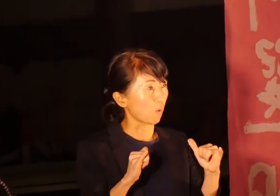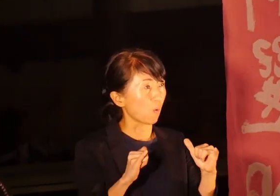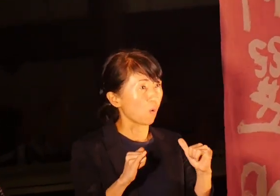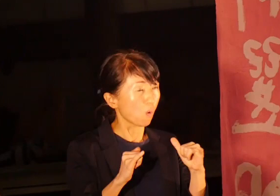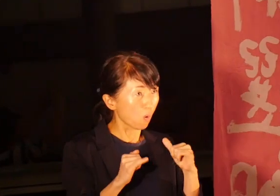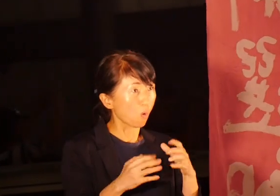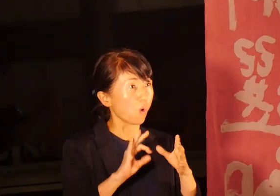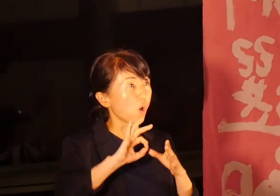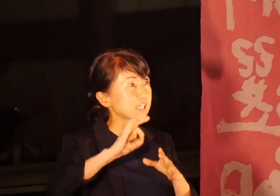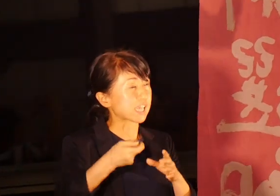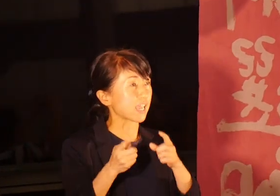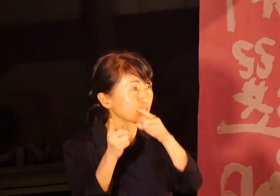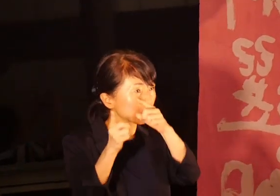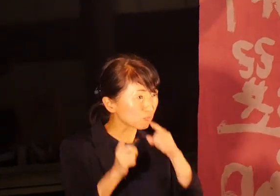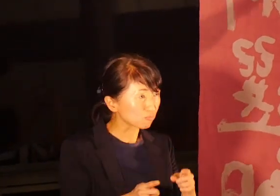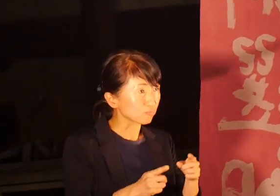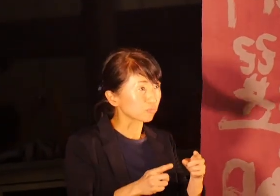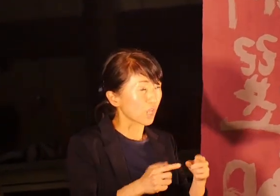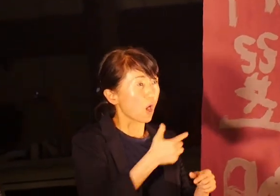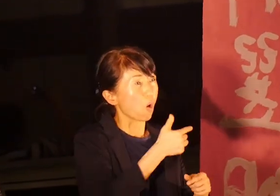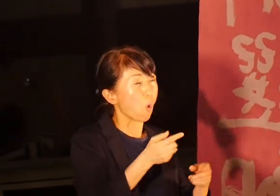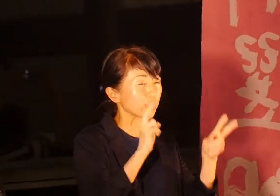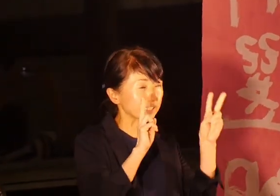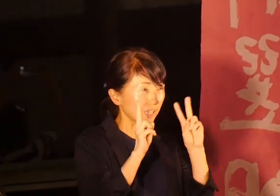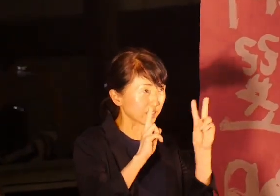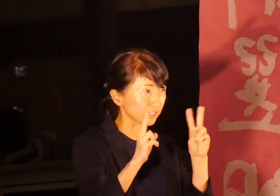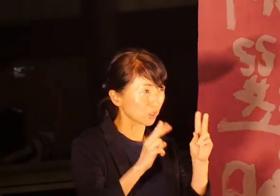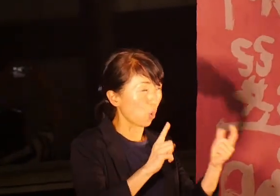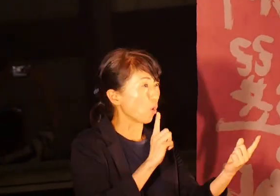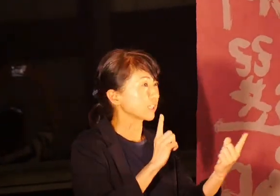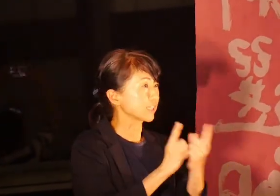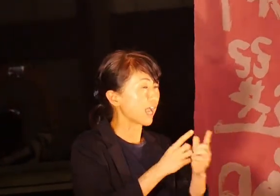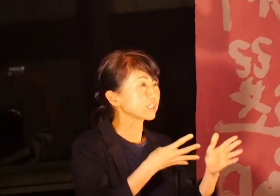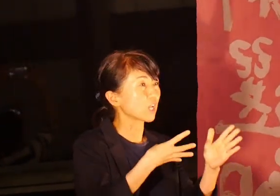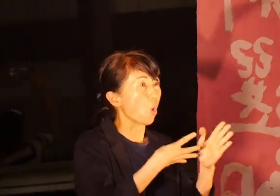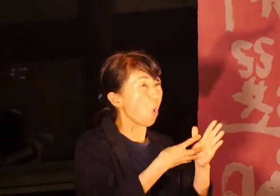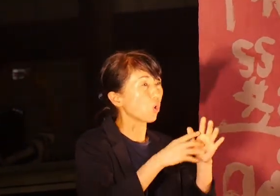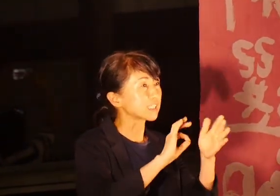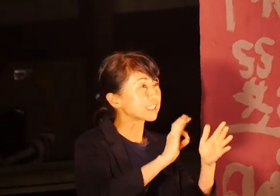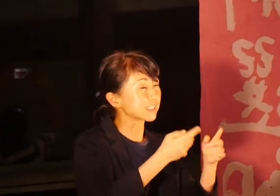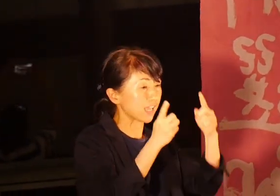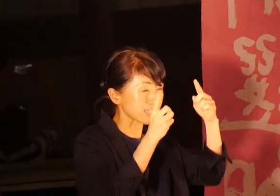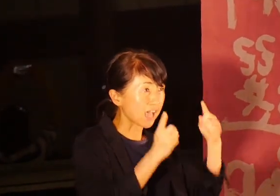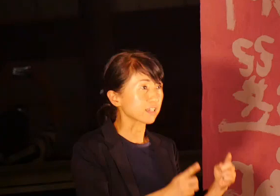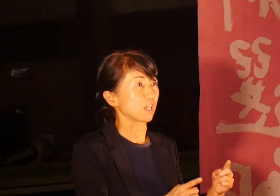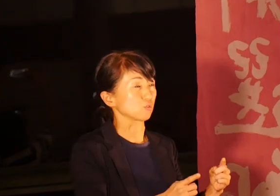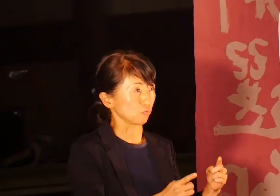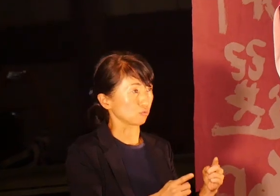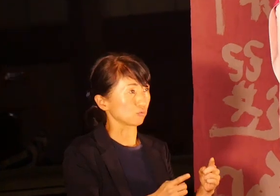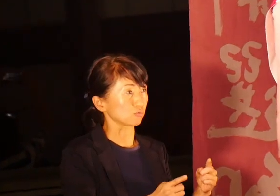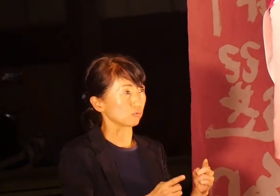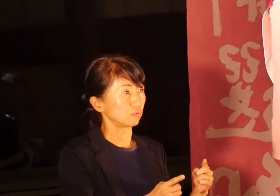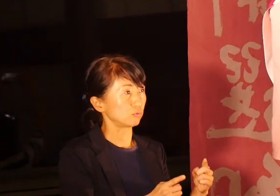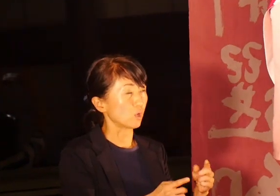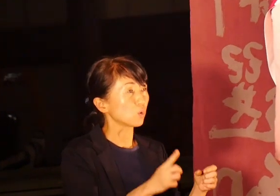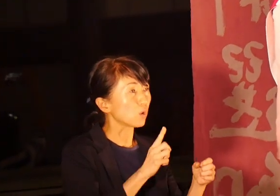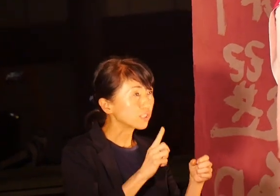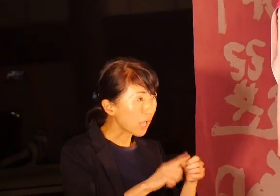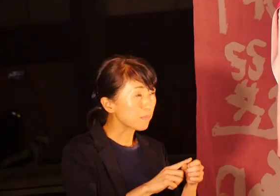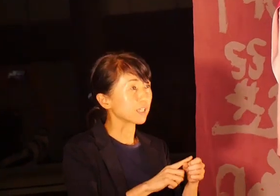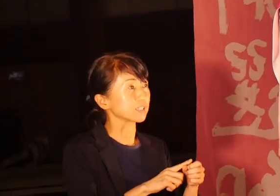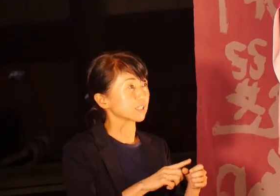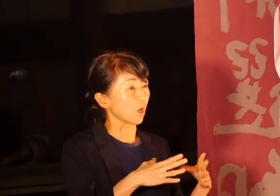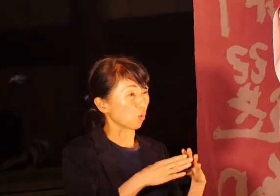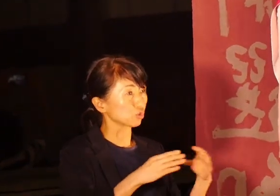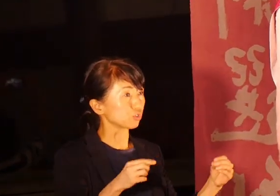所得税、大企業に対して大減税法人税、この2つを下げるためにこの国の所得、